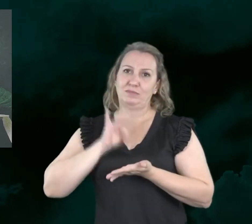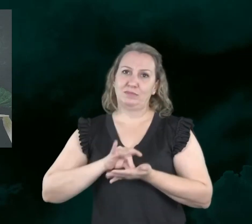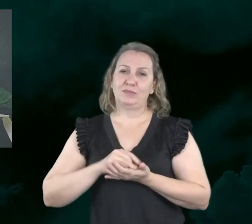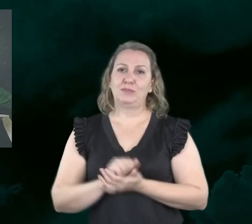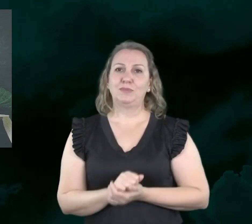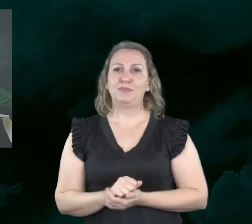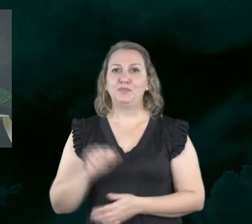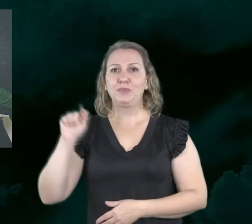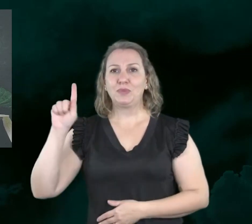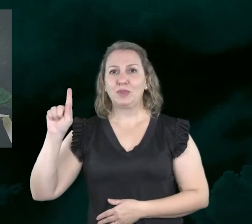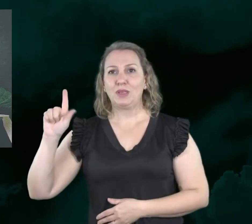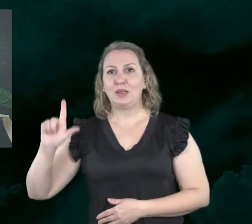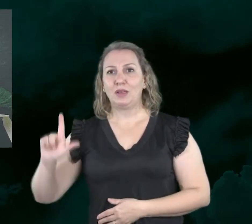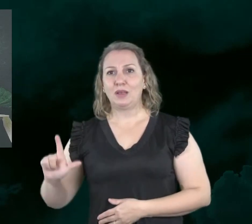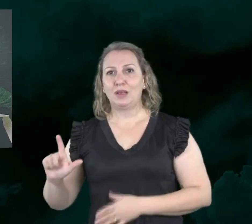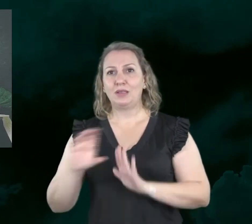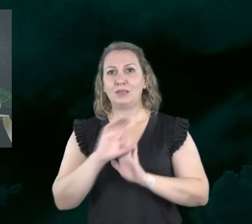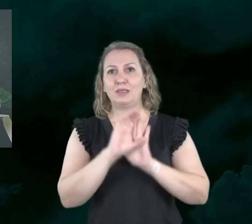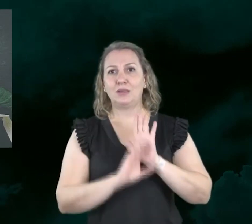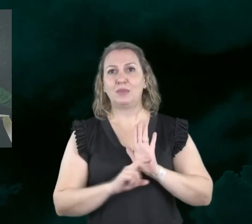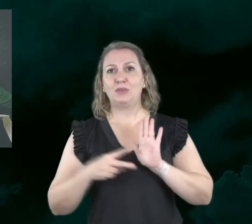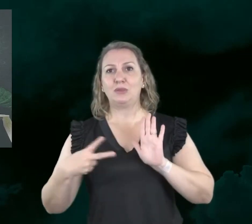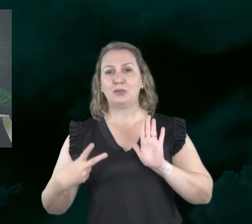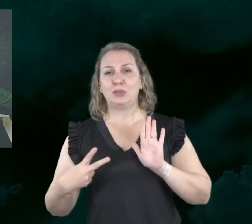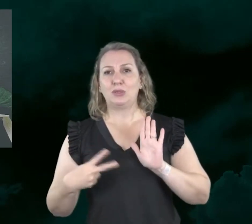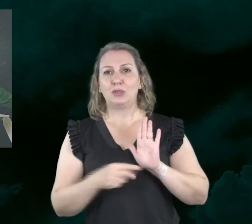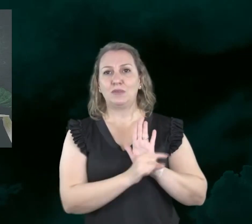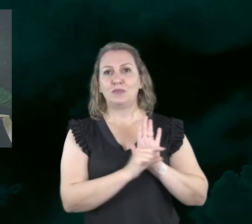5, como diz: